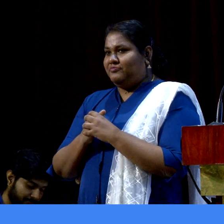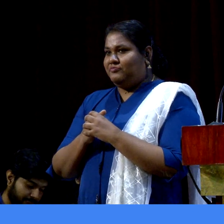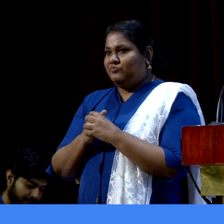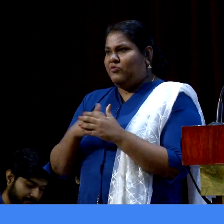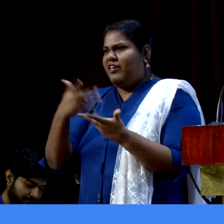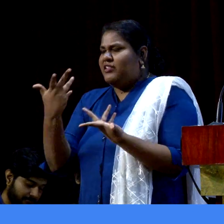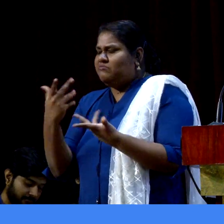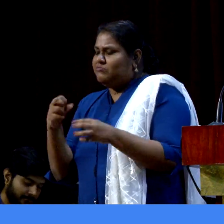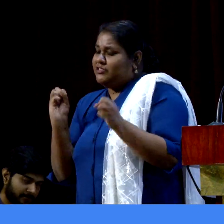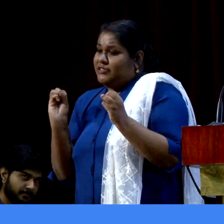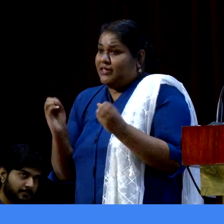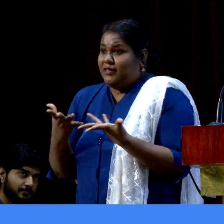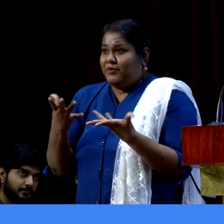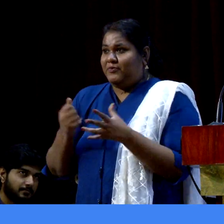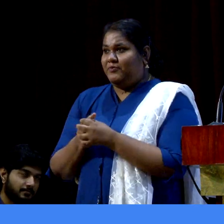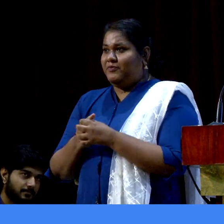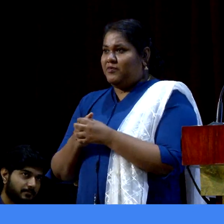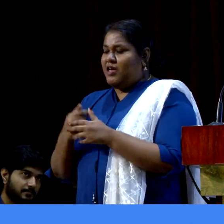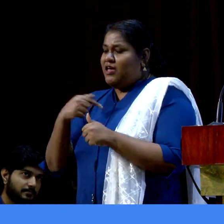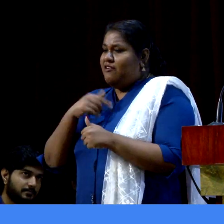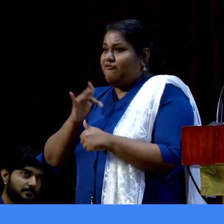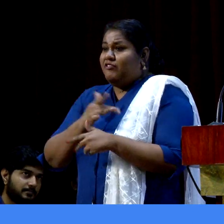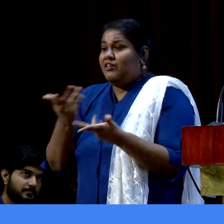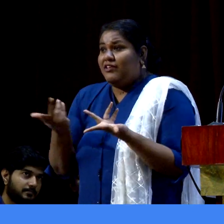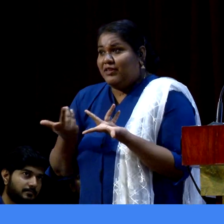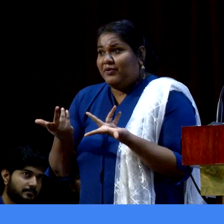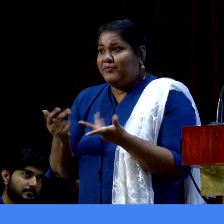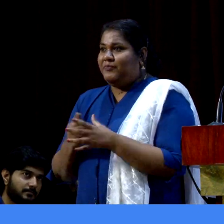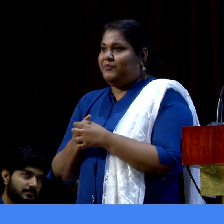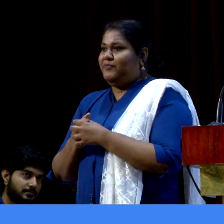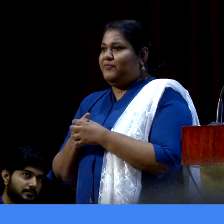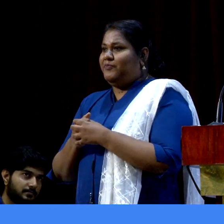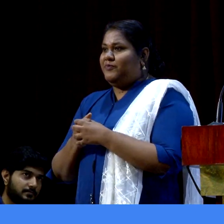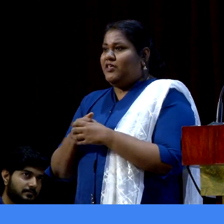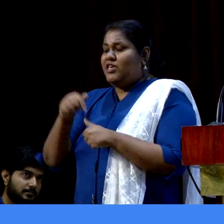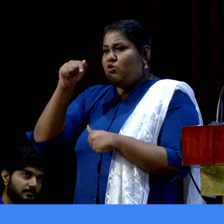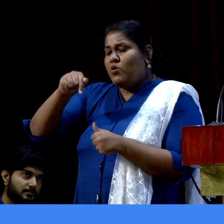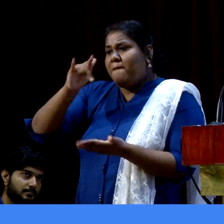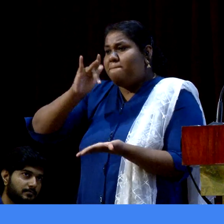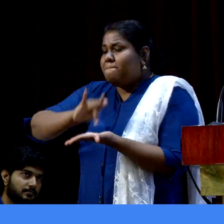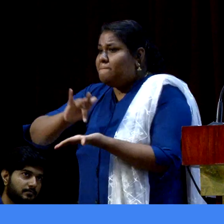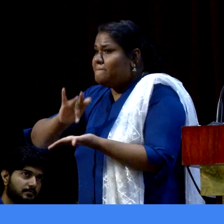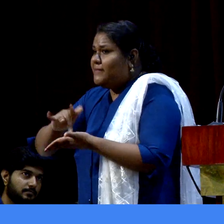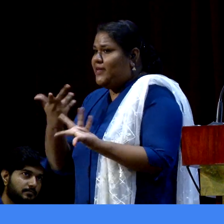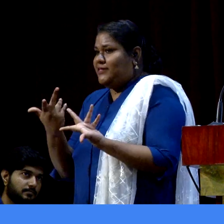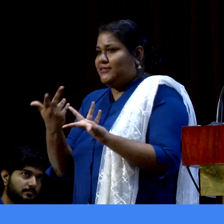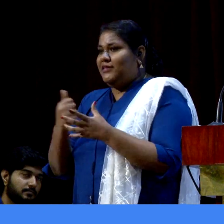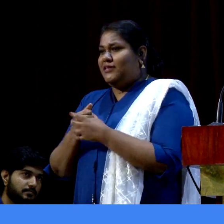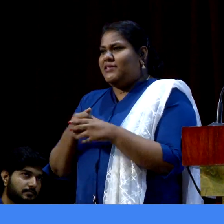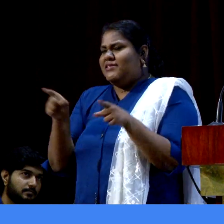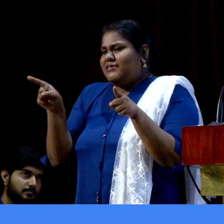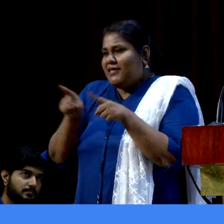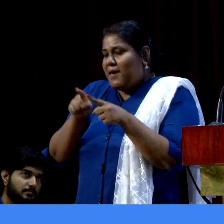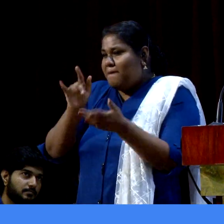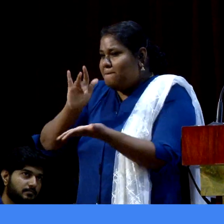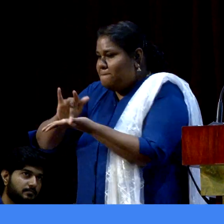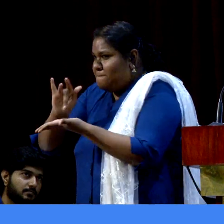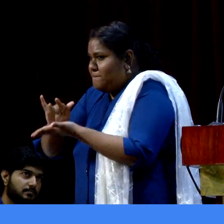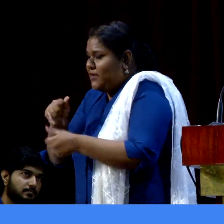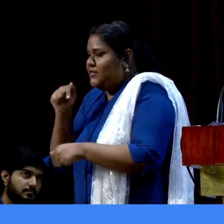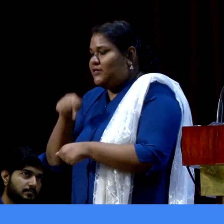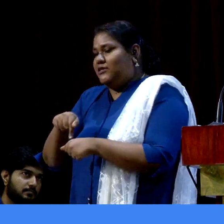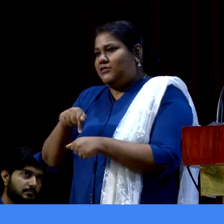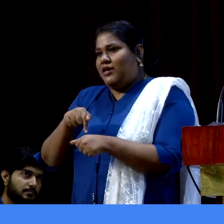உறவுகளாகவே வந்திருக்கிறேன். ஐ ஃபீல் தட் ஐ ஆம் பிலாங்ஸ் டு தி சேம் டிராவிடியன்